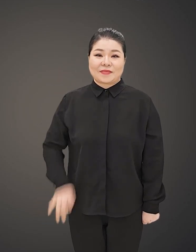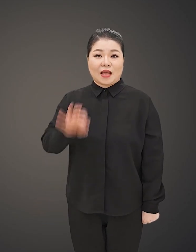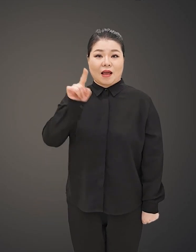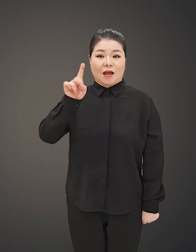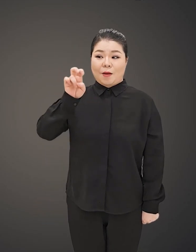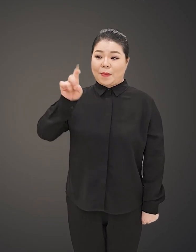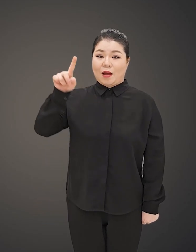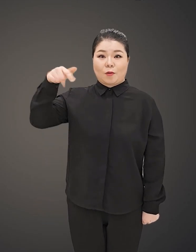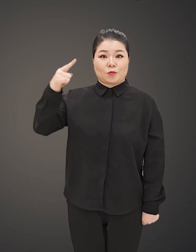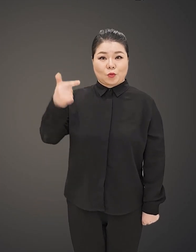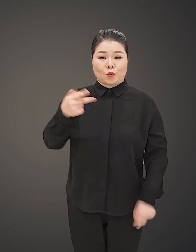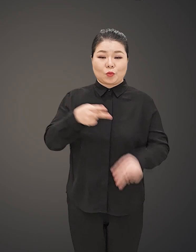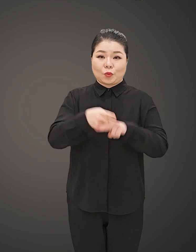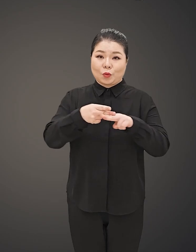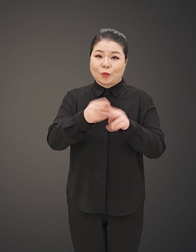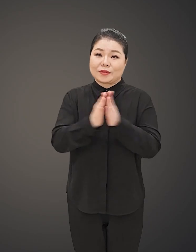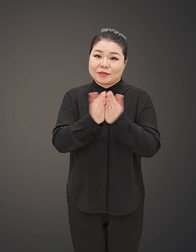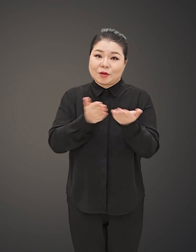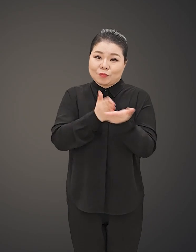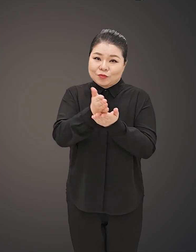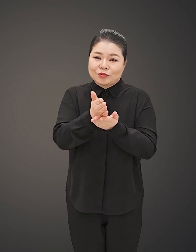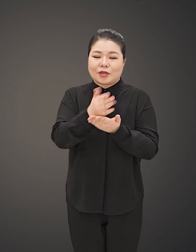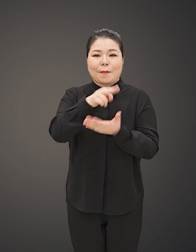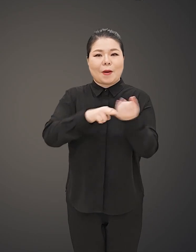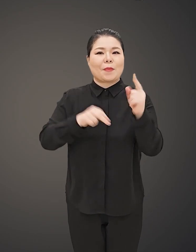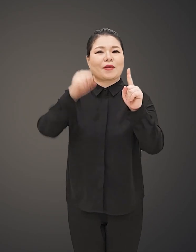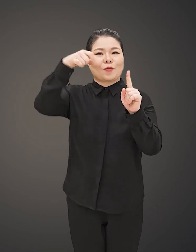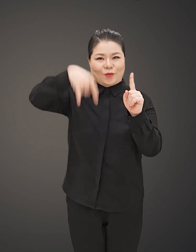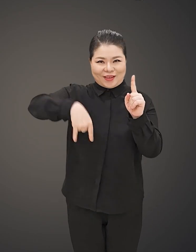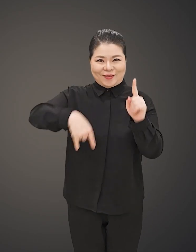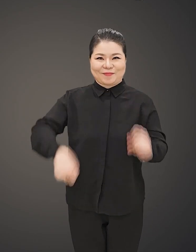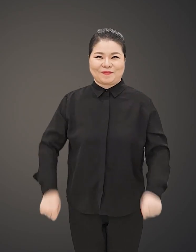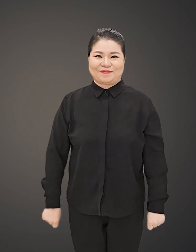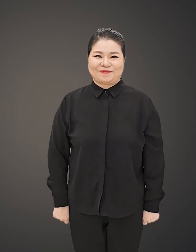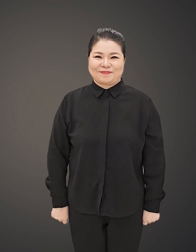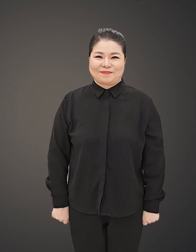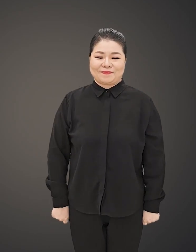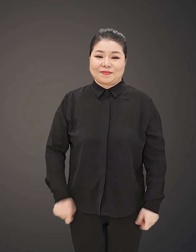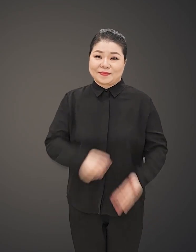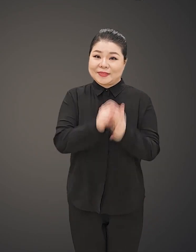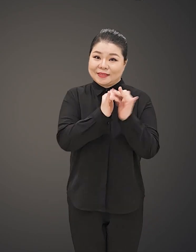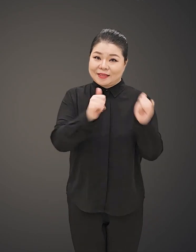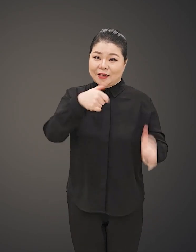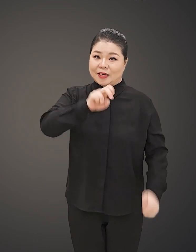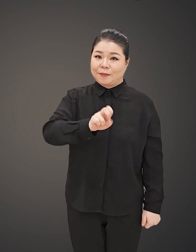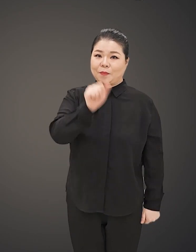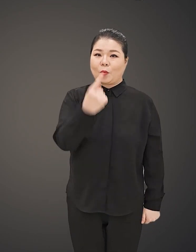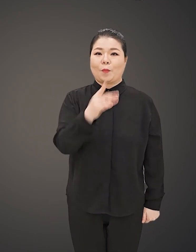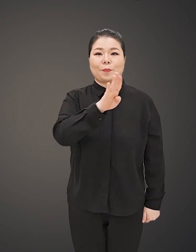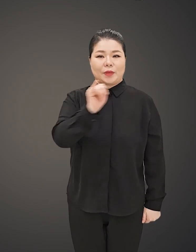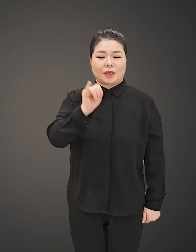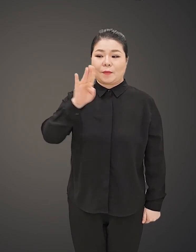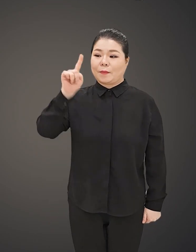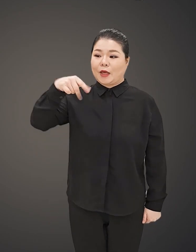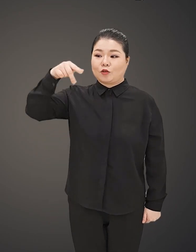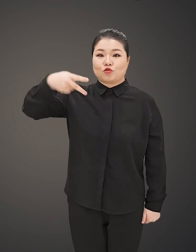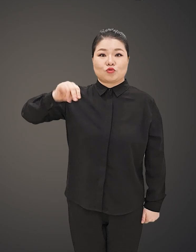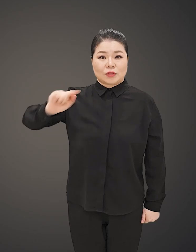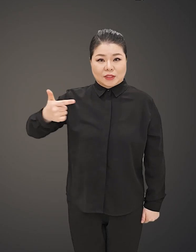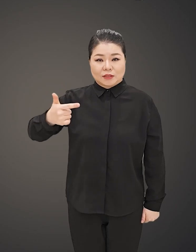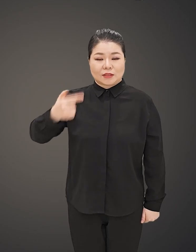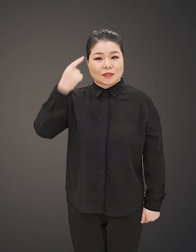미국 인터넷 플랫폼 아마존 요리책 분야 베스트셀러 1위. 에세이스트 김온비, 소설가